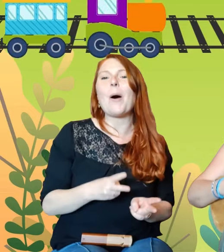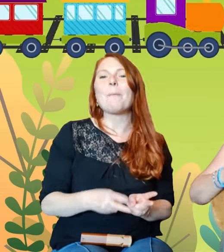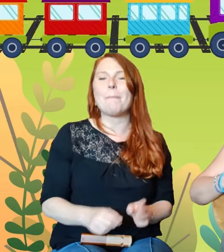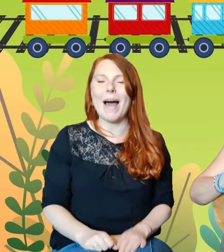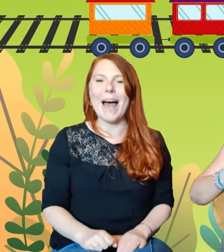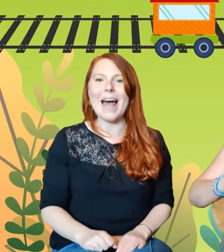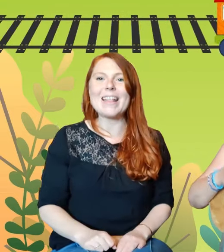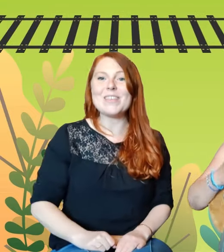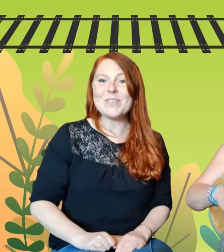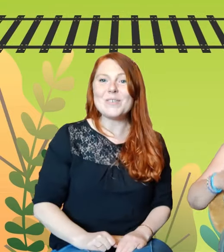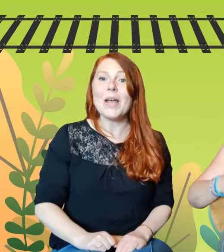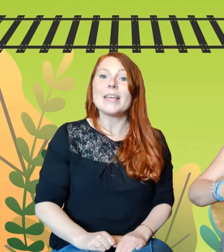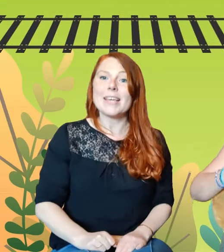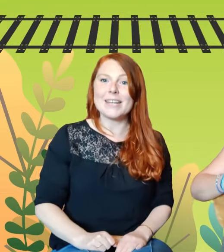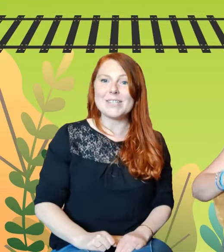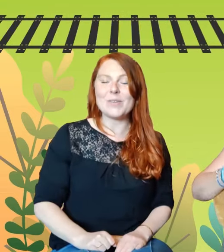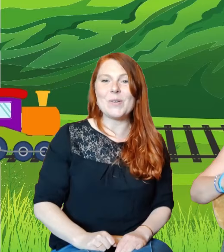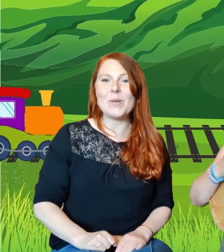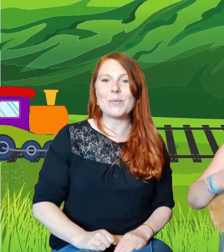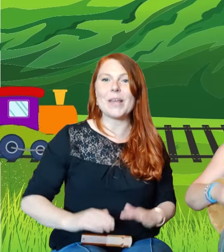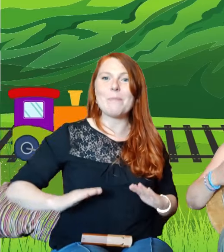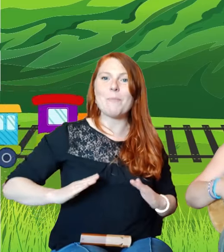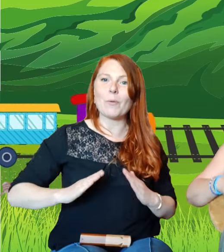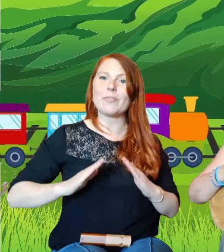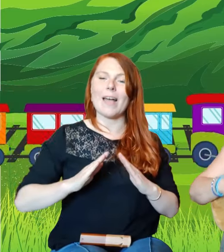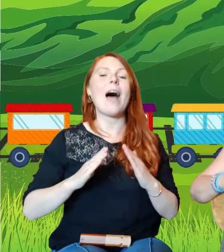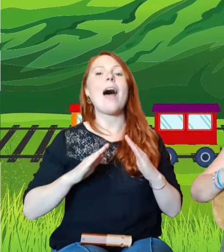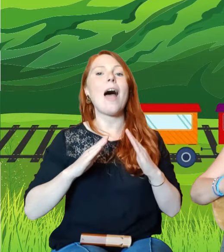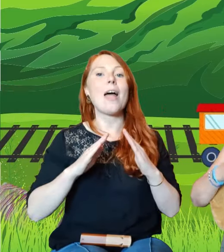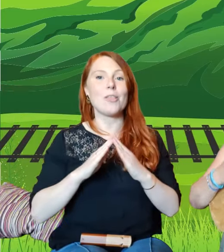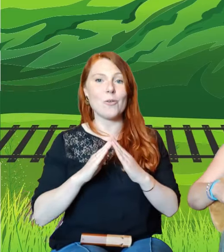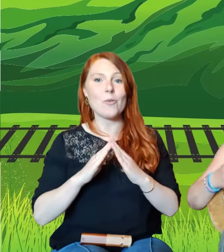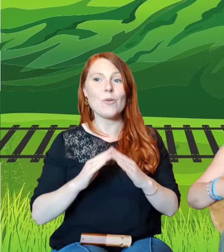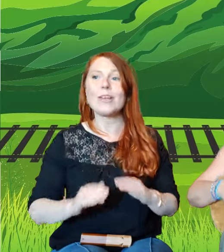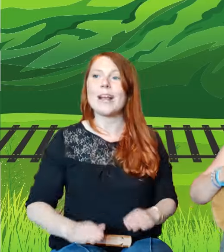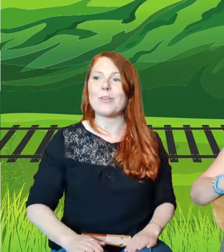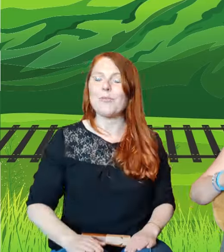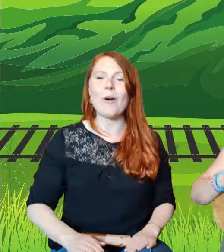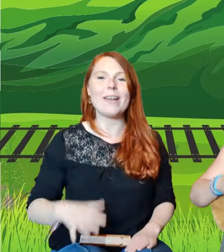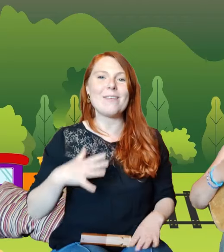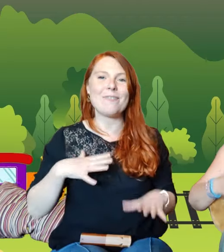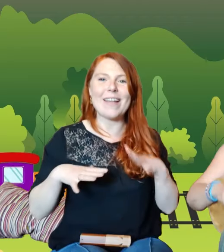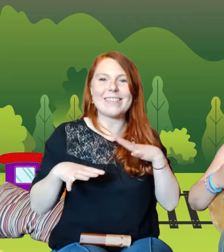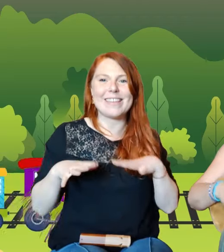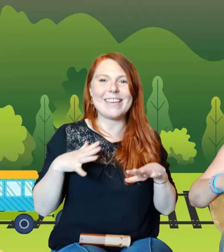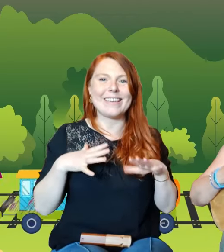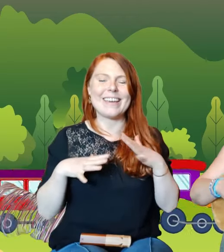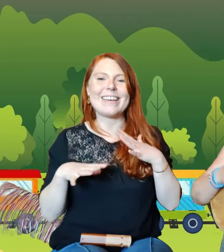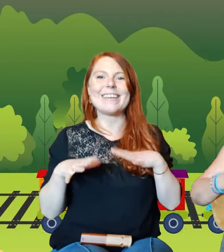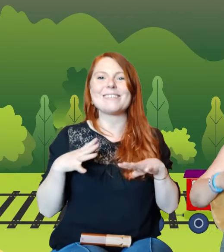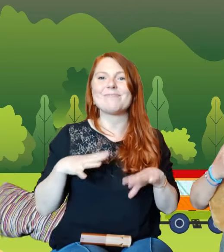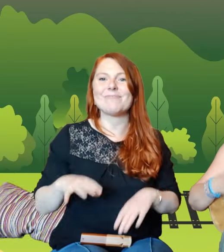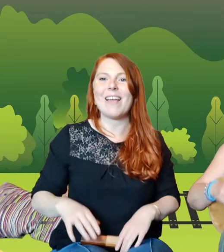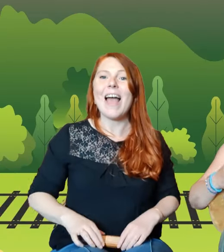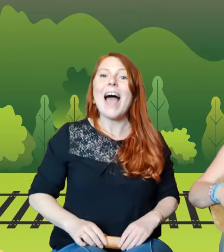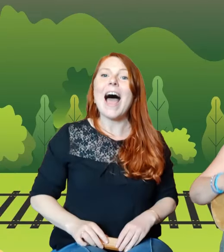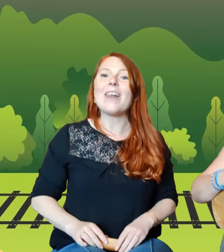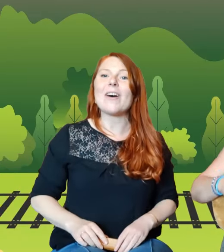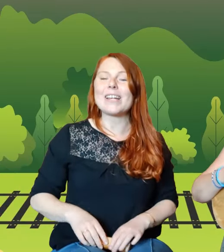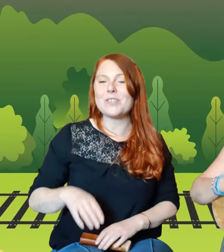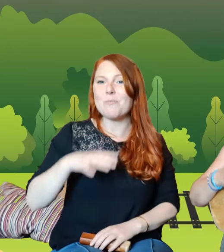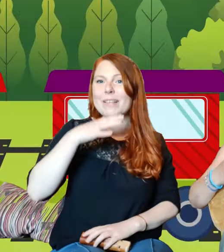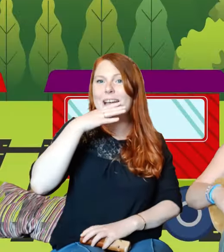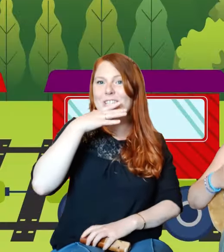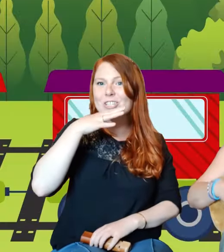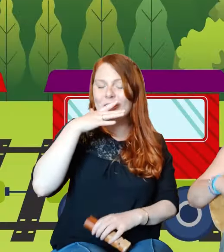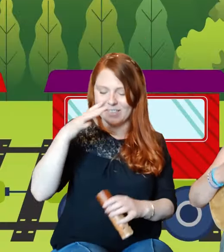la campagne qui glisse le long des montagnes. Quelquefois il est fatigué,